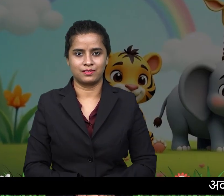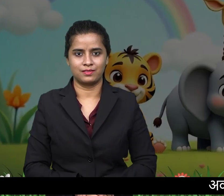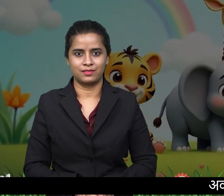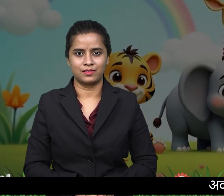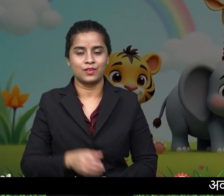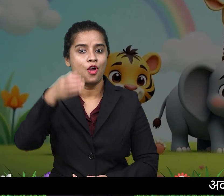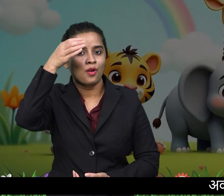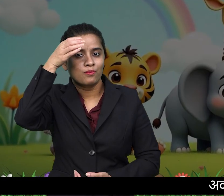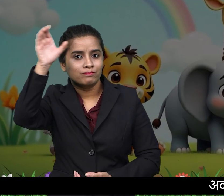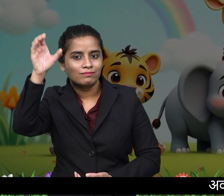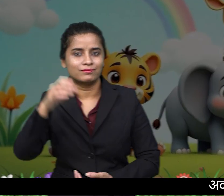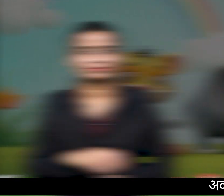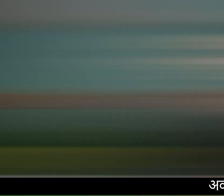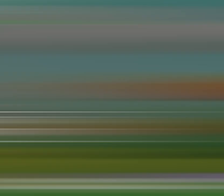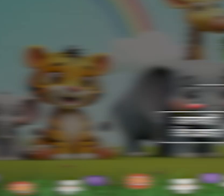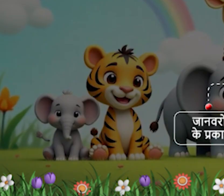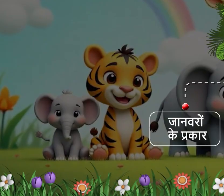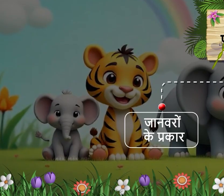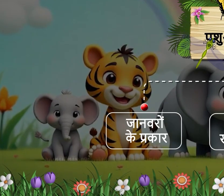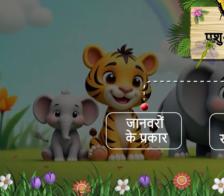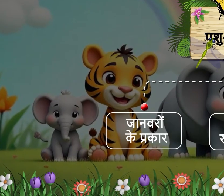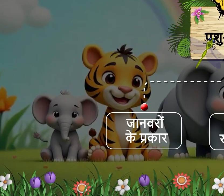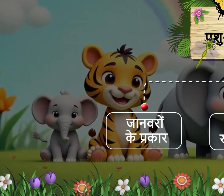आइए जंगल की सैर करें।